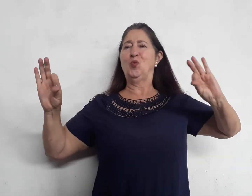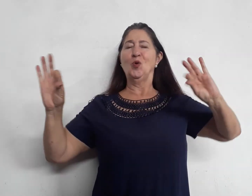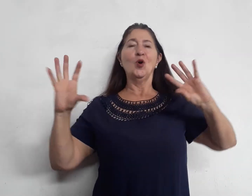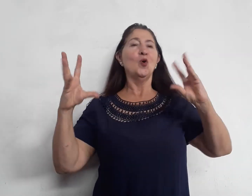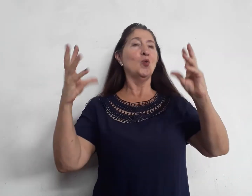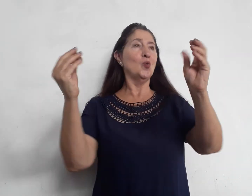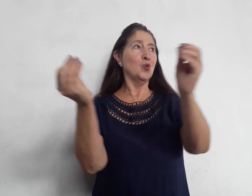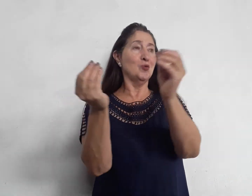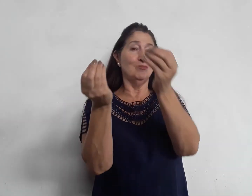esqueceu